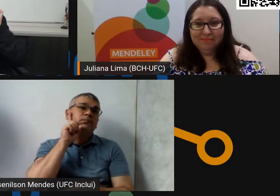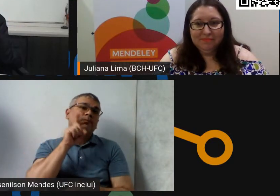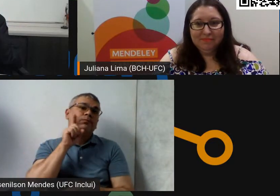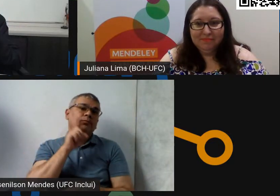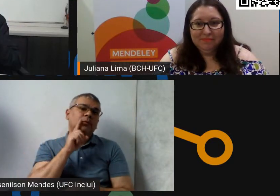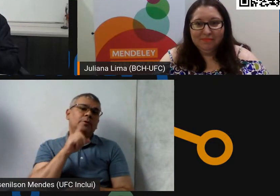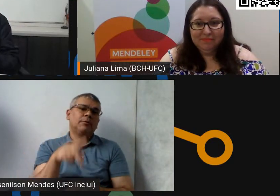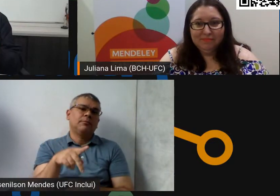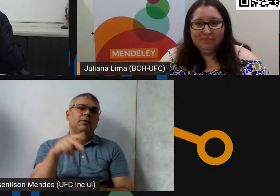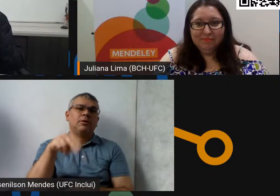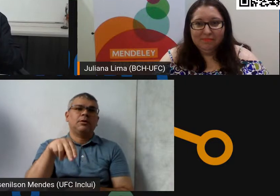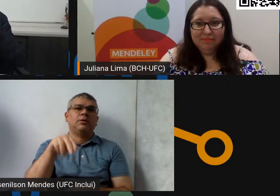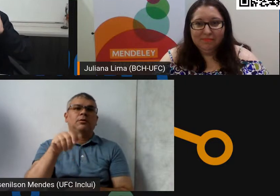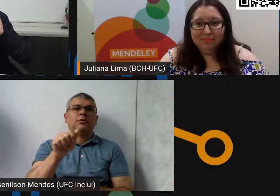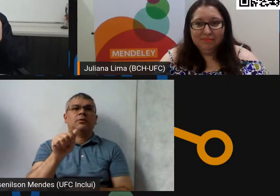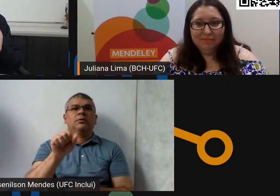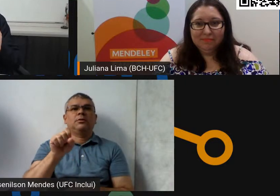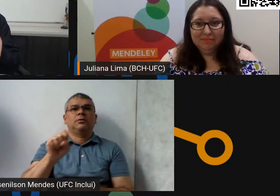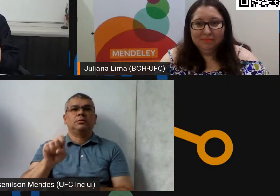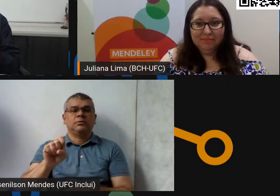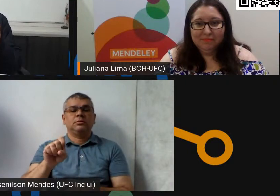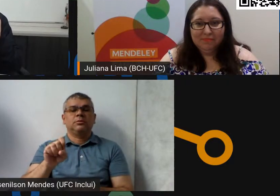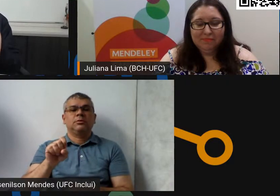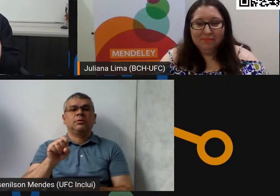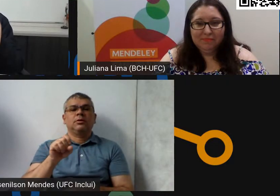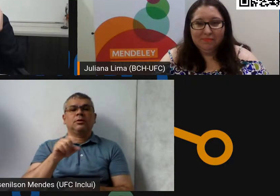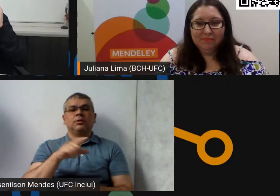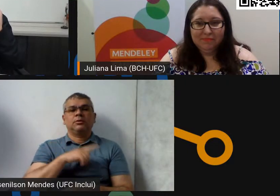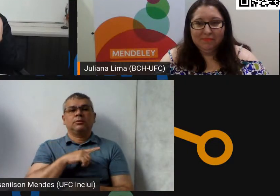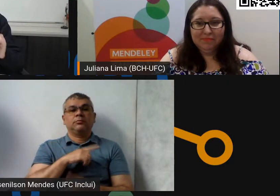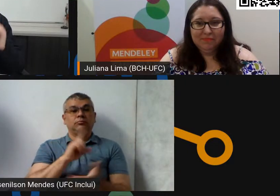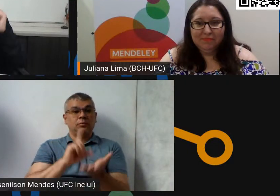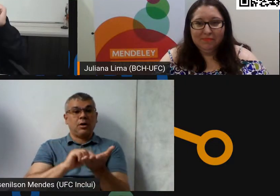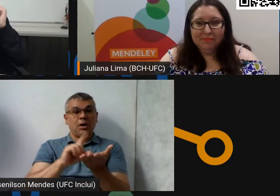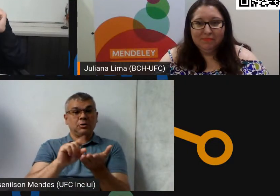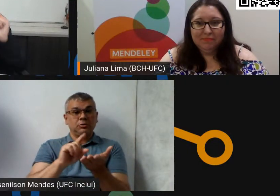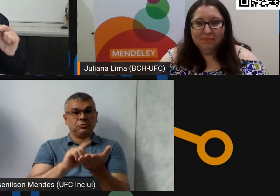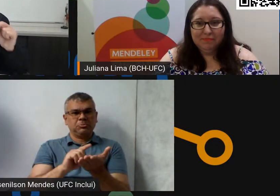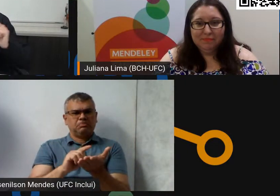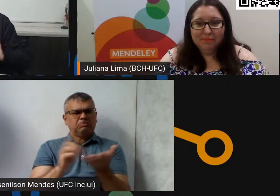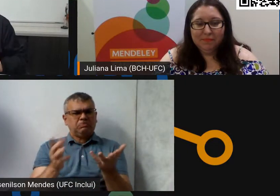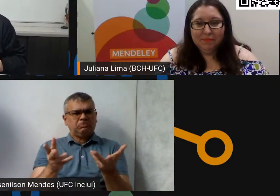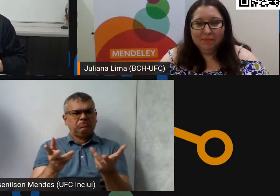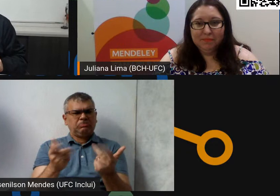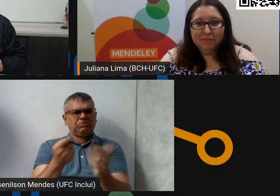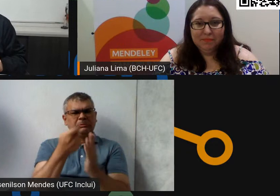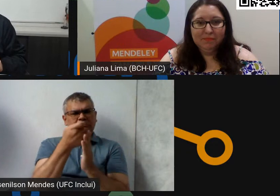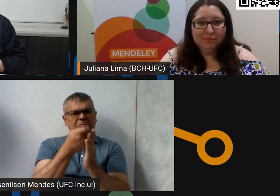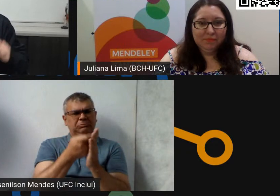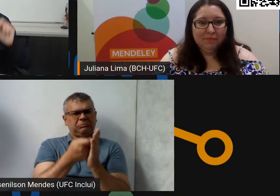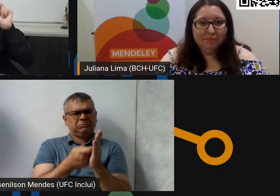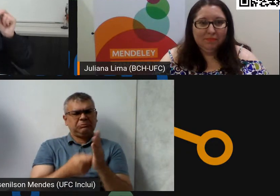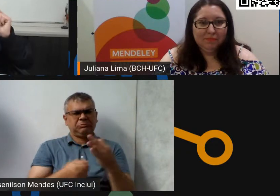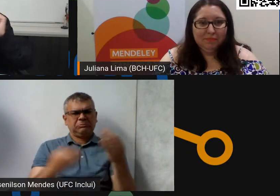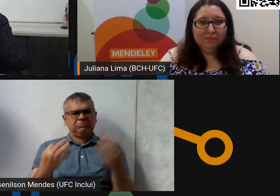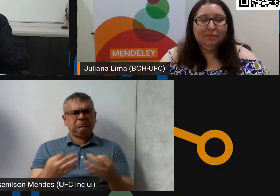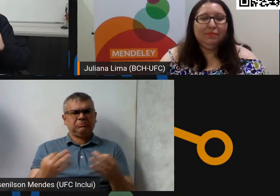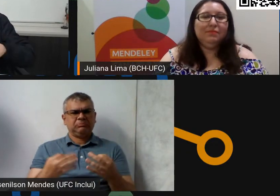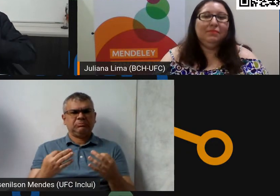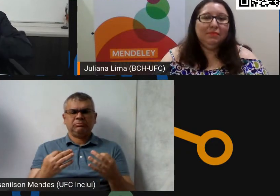dos Estados Unidos. É lá que eu encontrei os artigos mais bem escritos até hoje. Tá? É